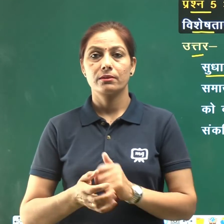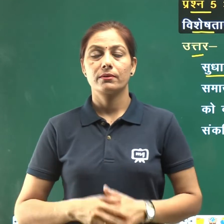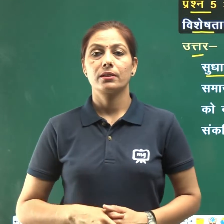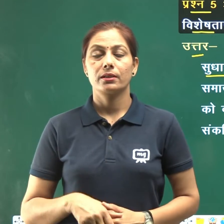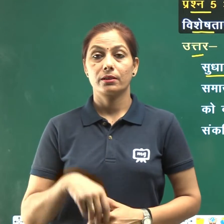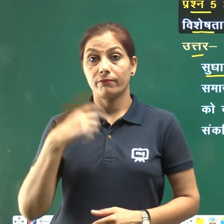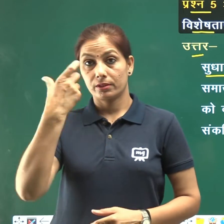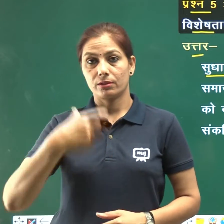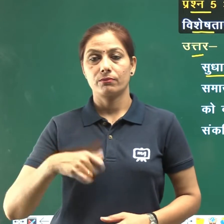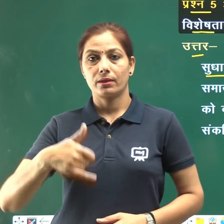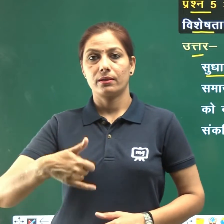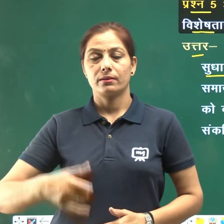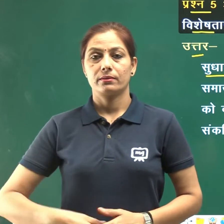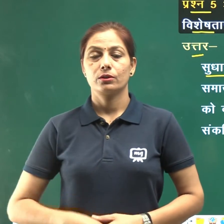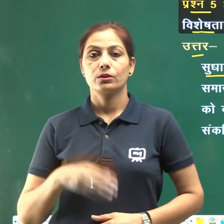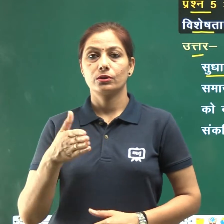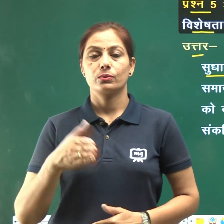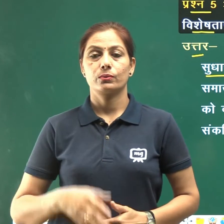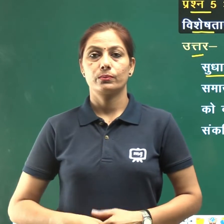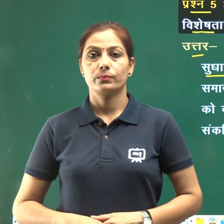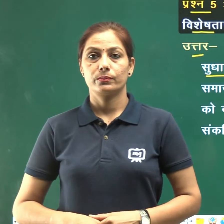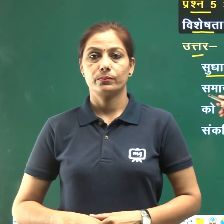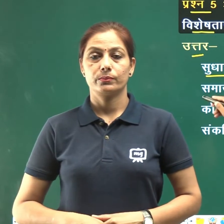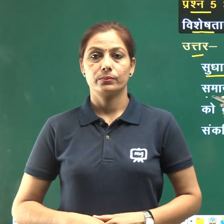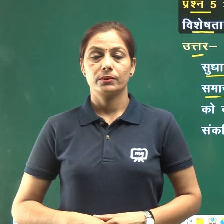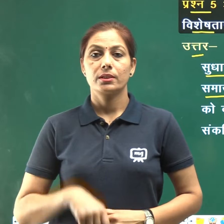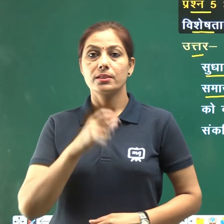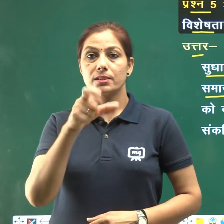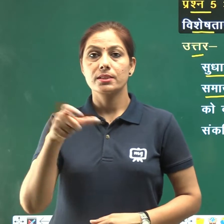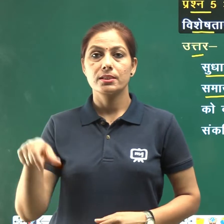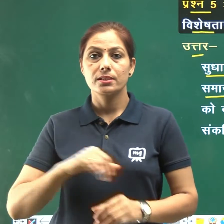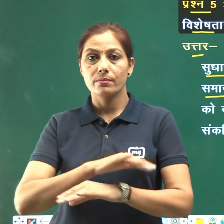व्यक्तित्व है जो समाज की